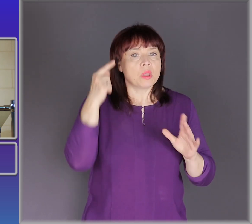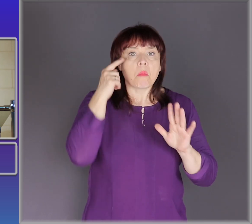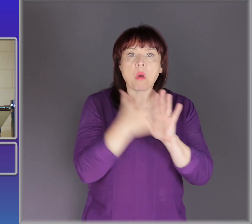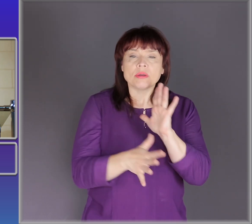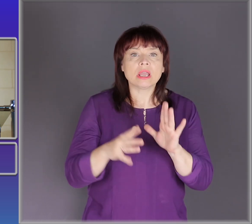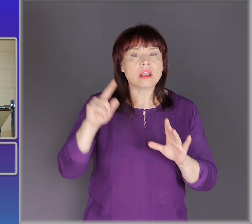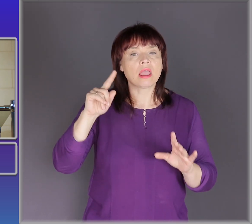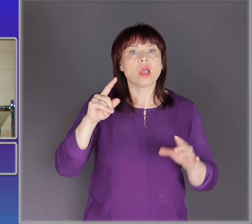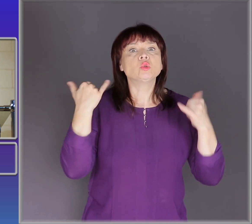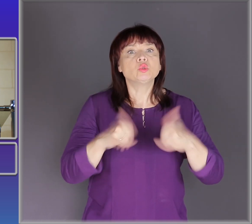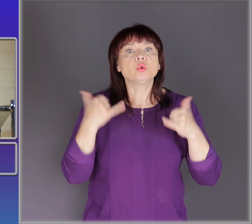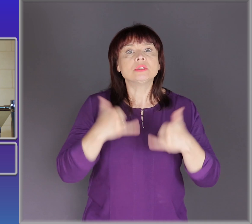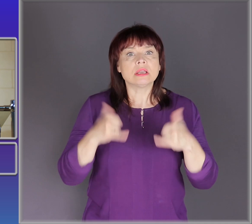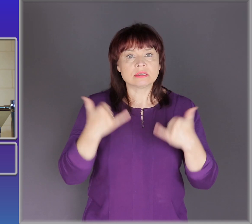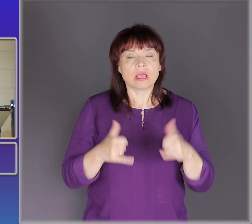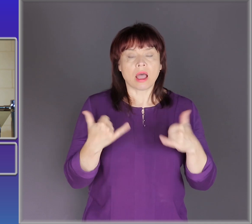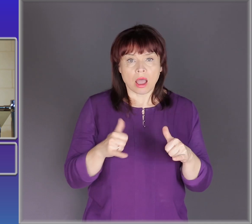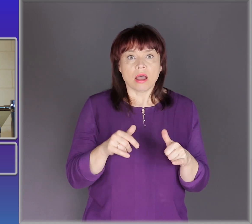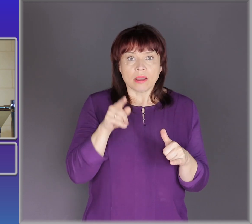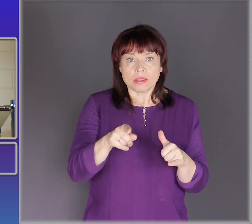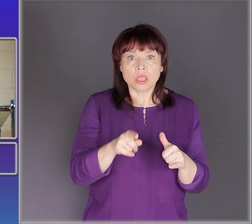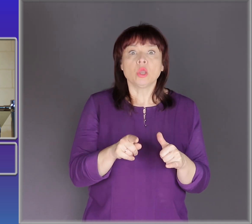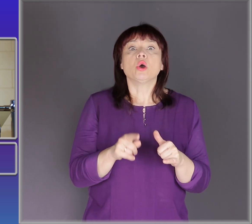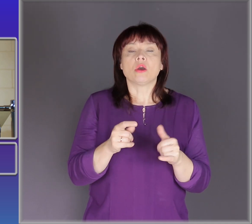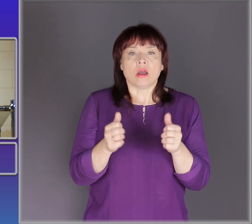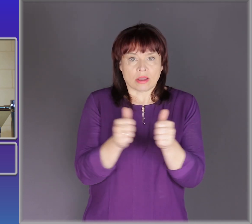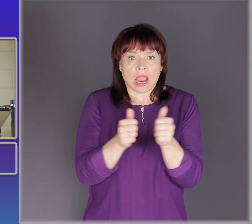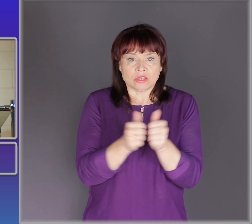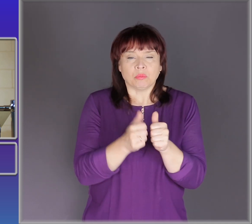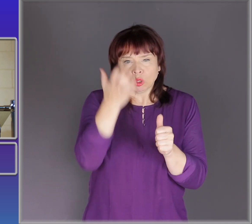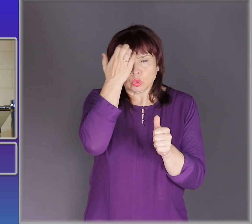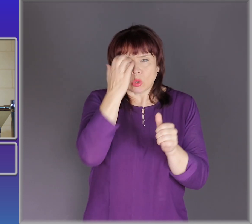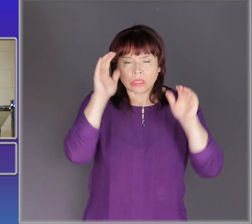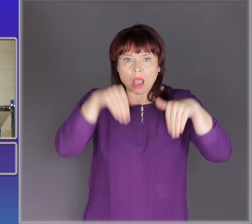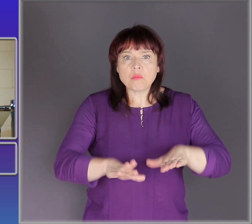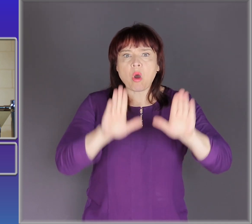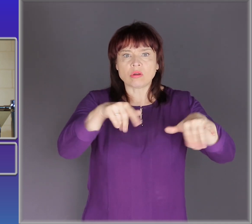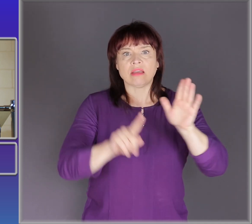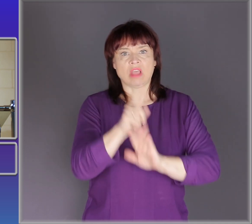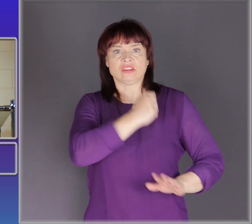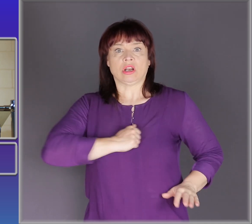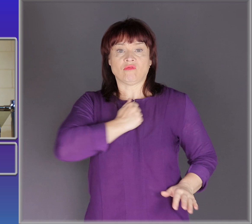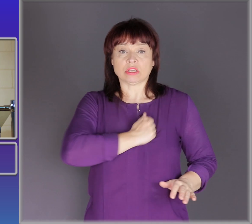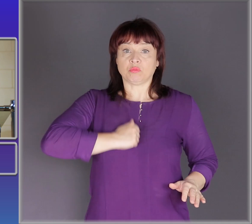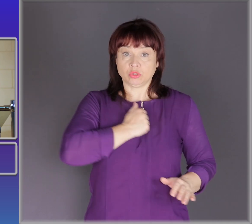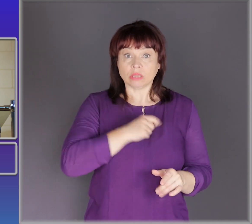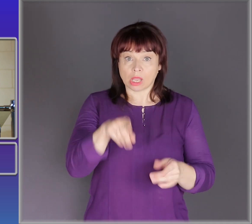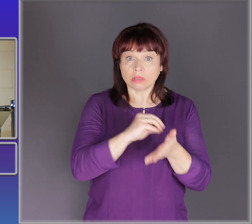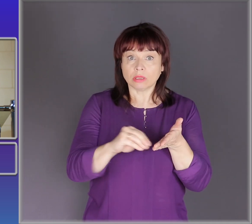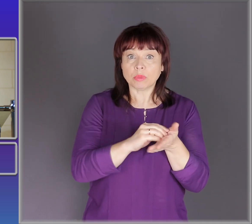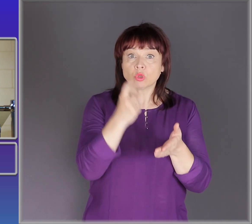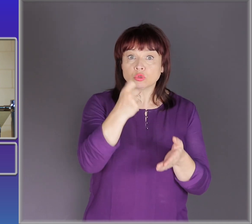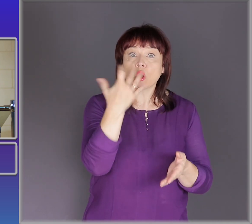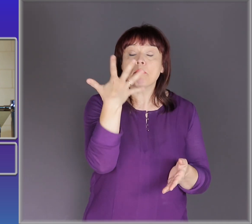черного моря говорится писал сами что пятом седьмом стихе и диону когда является ангел господен